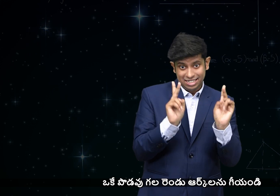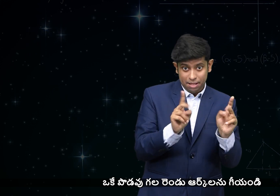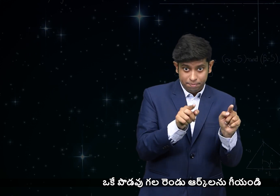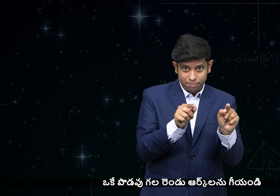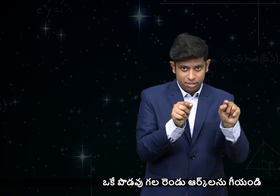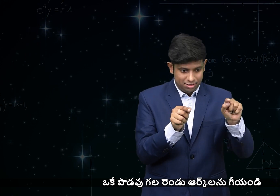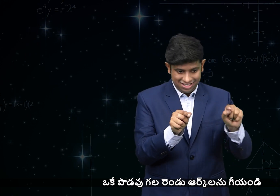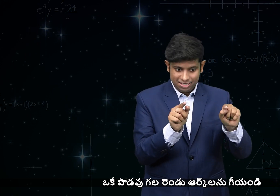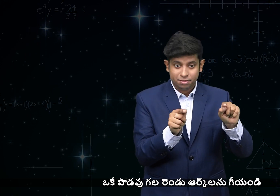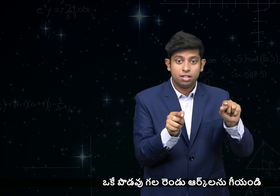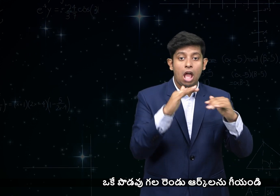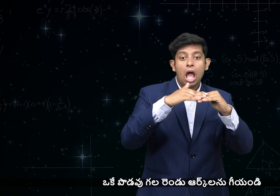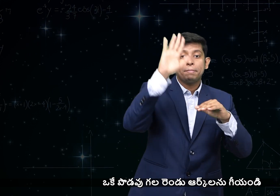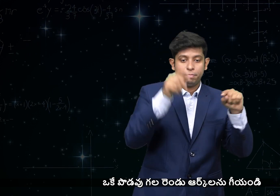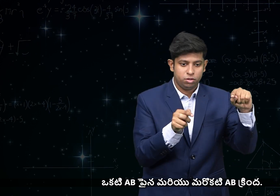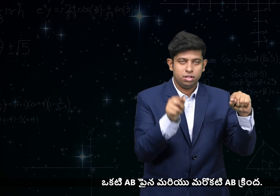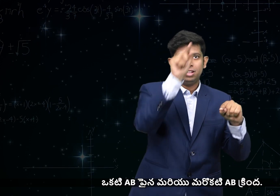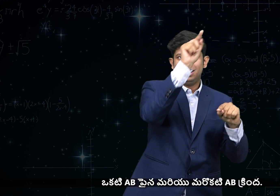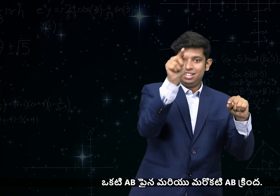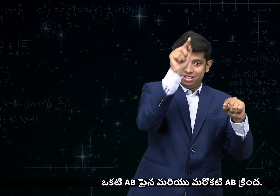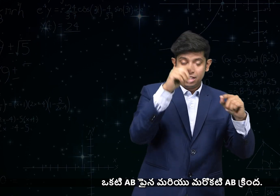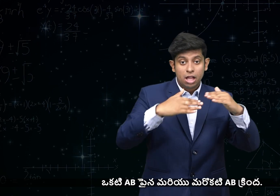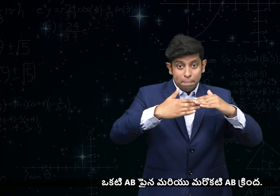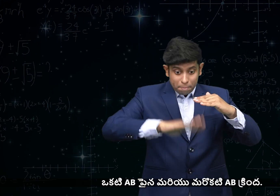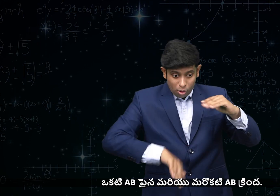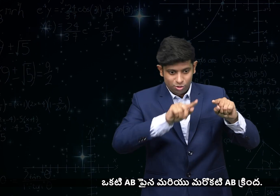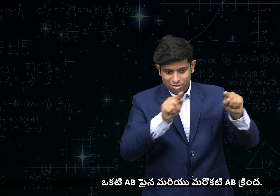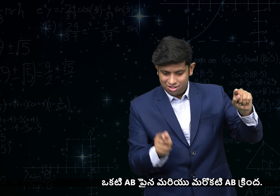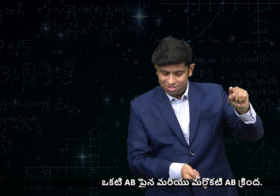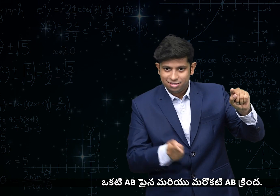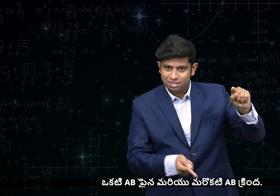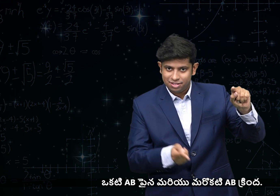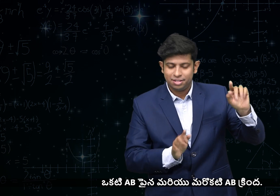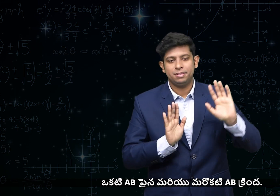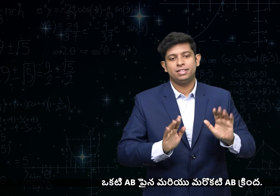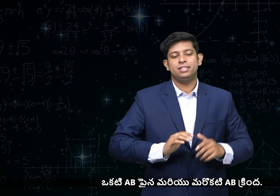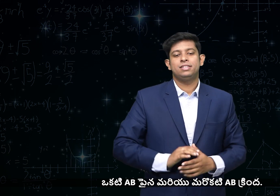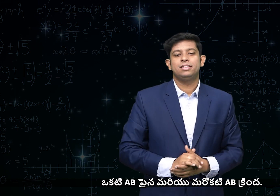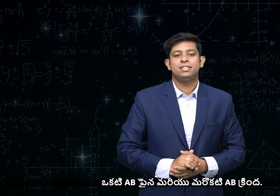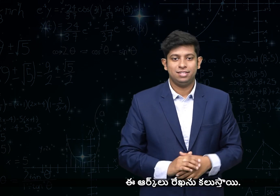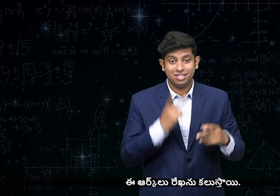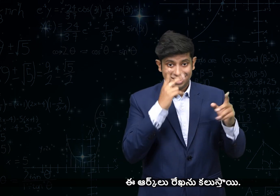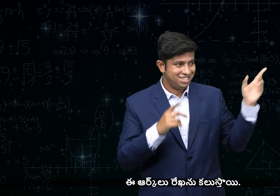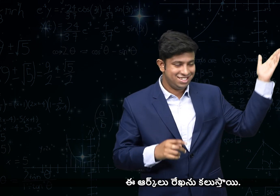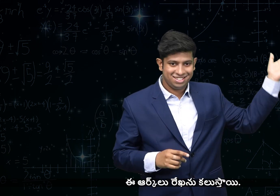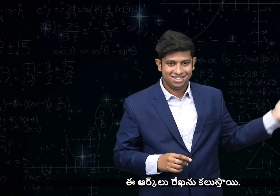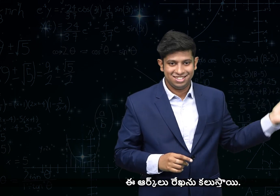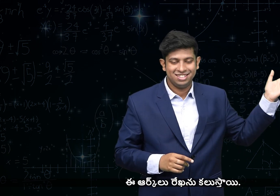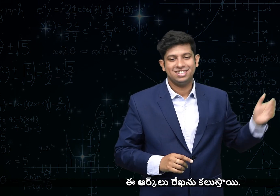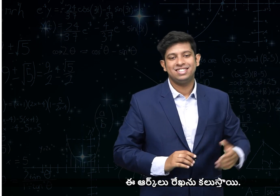గల రెండు ఆర్క్లను గీయండి. ఒకటి AB పైన మరియు మరొకటి AB క్రింద. ఈ ఆర్కులు రేఖను